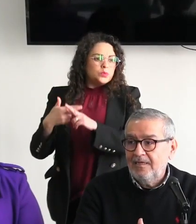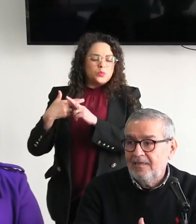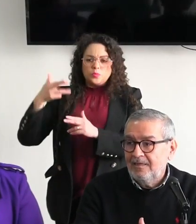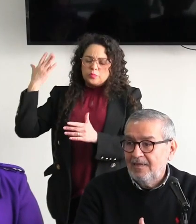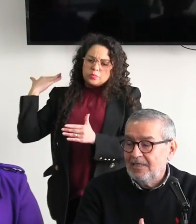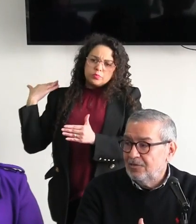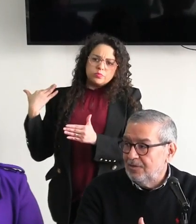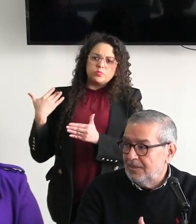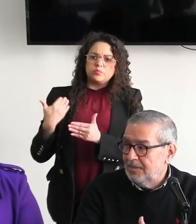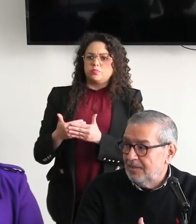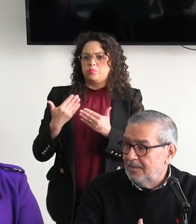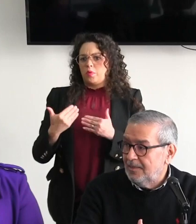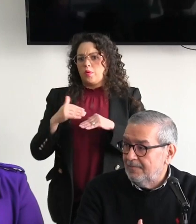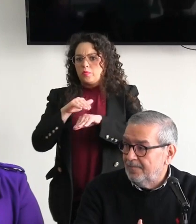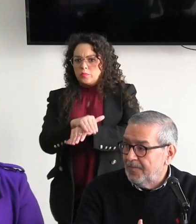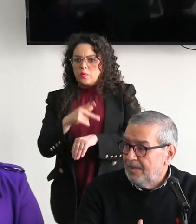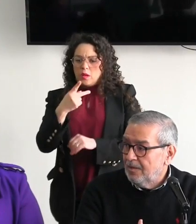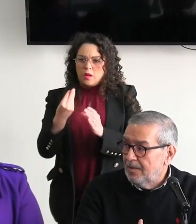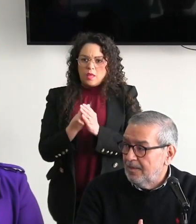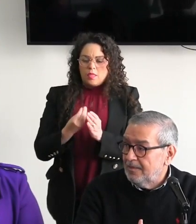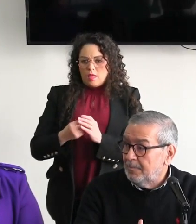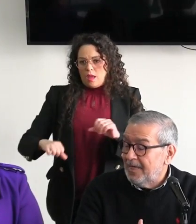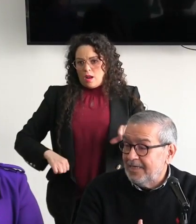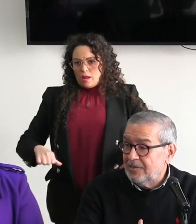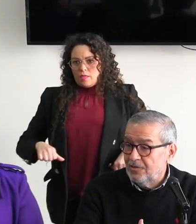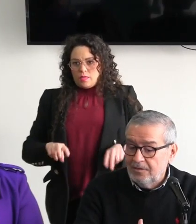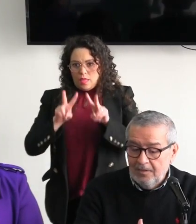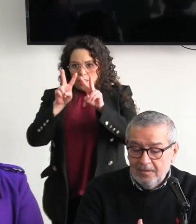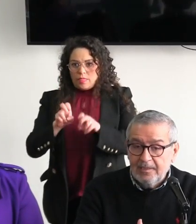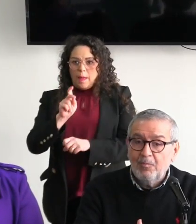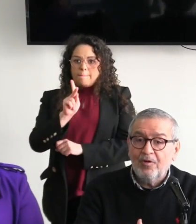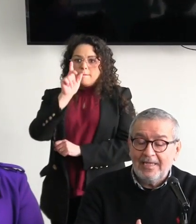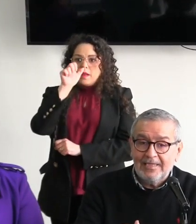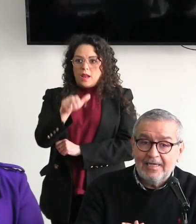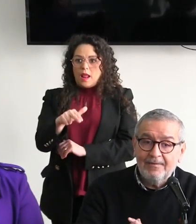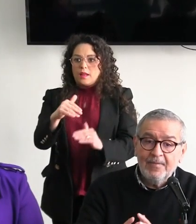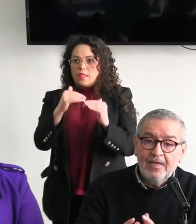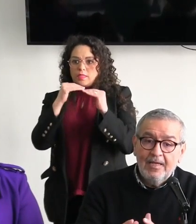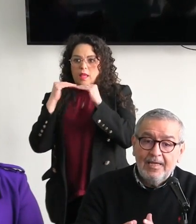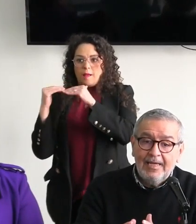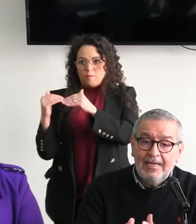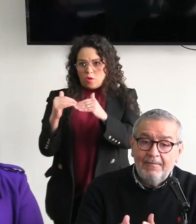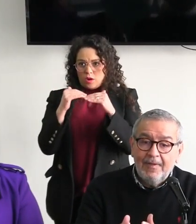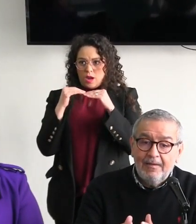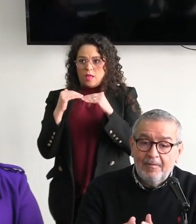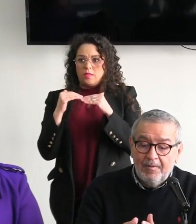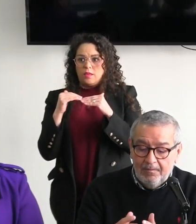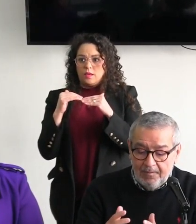en acciones de planeación democrática.